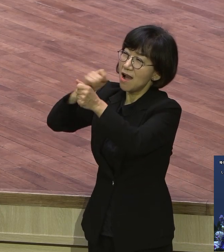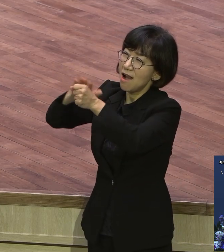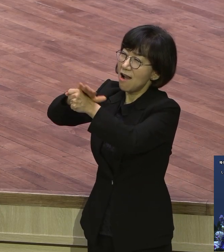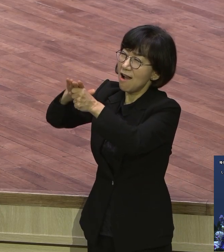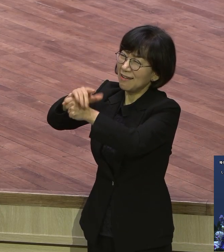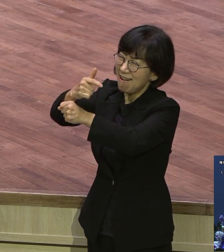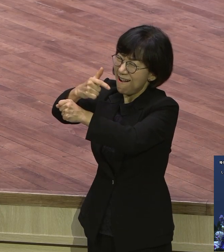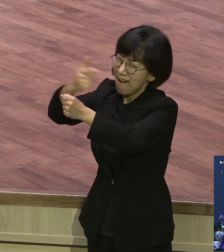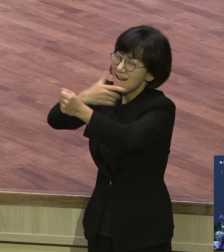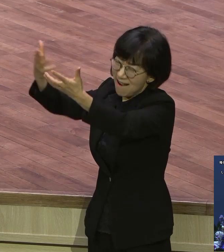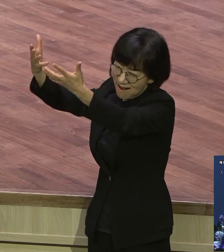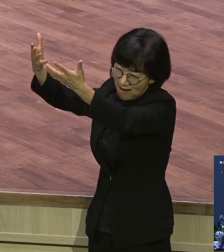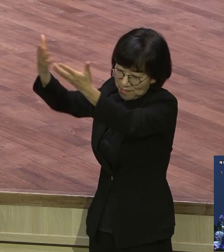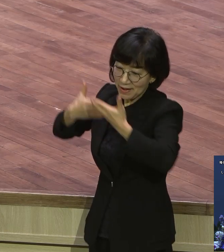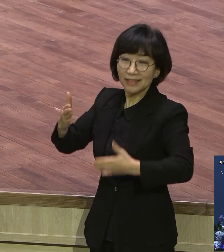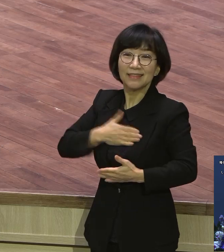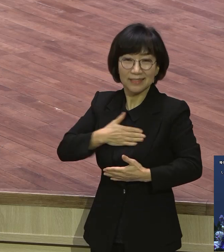사람이다